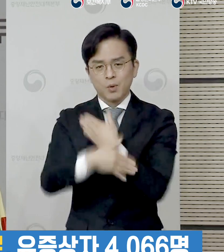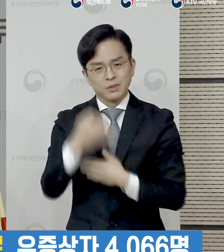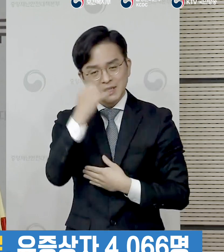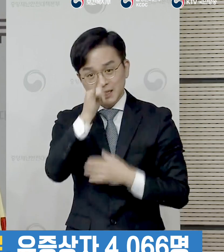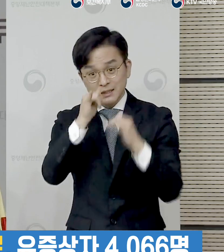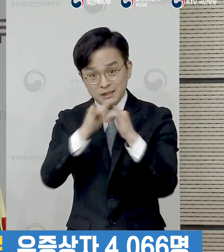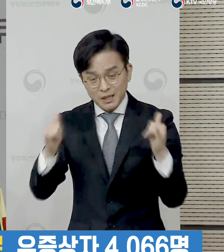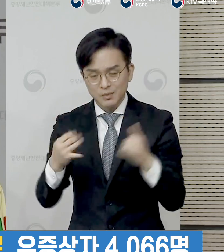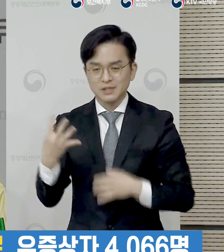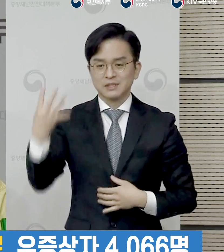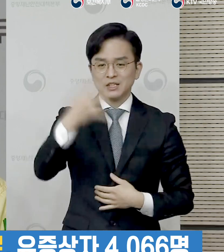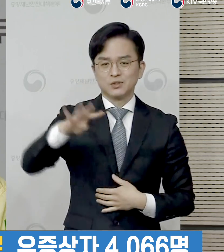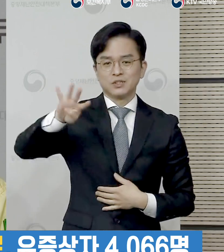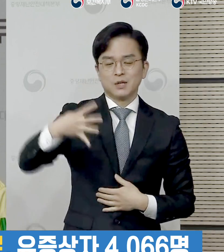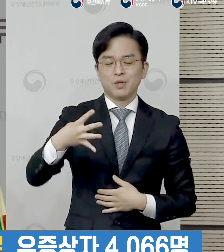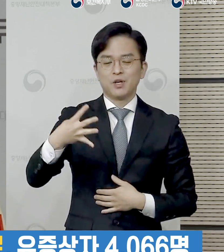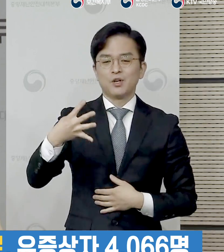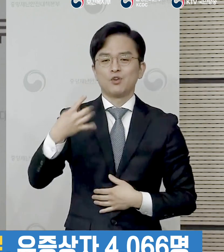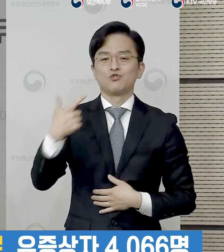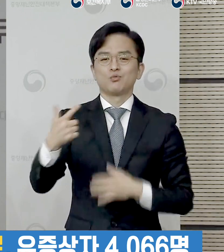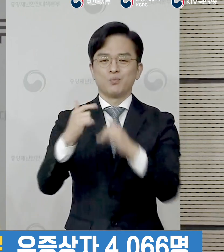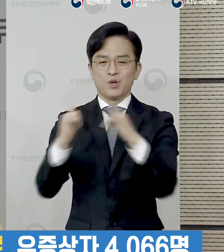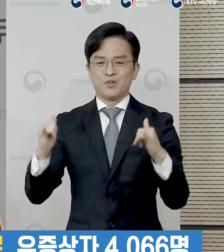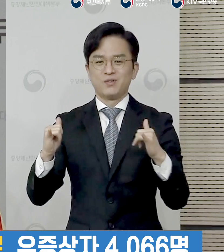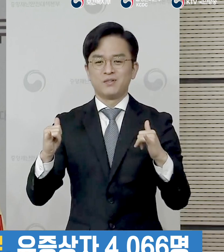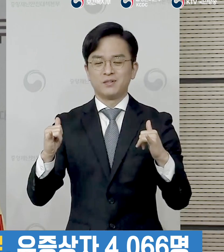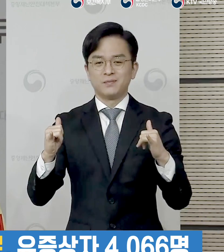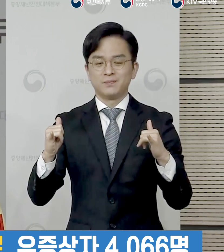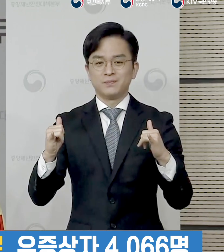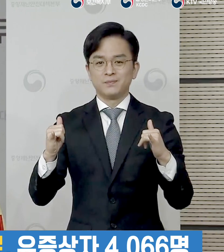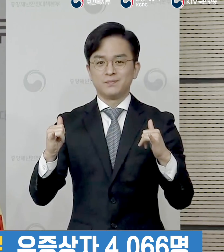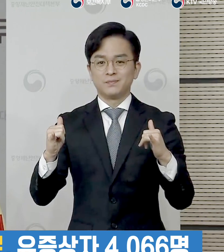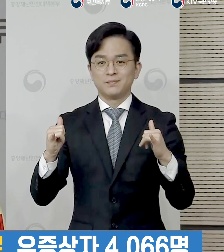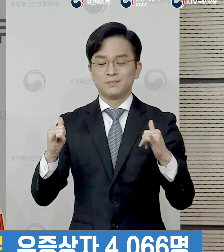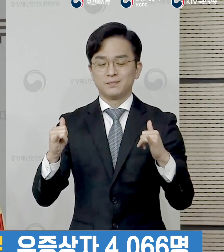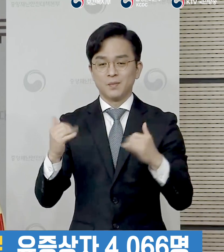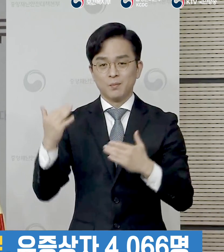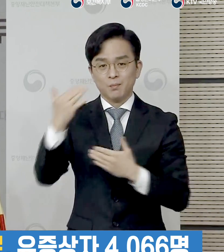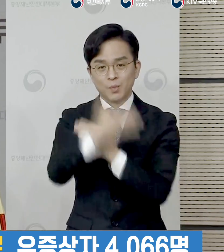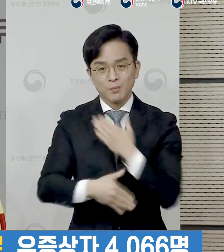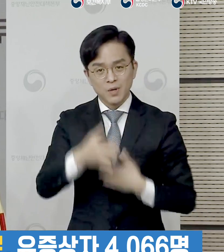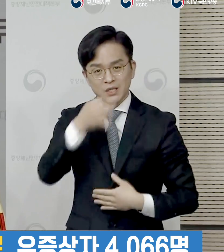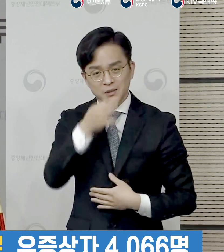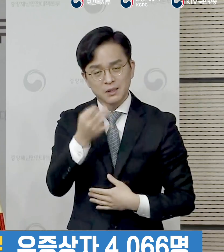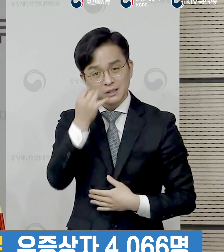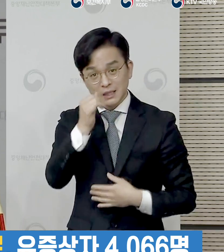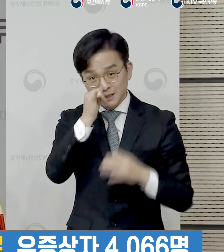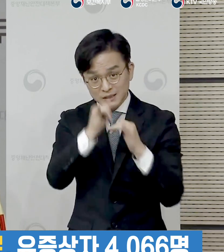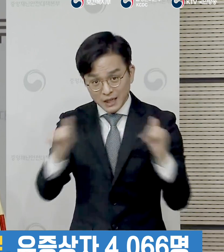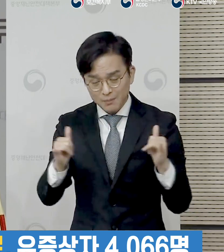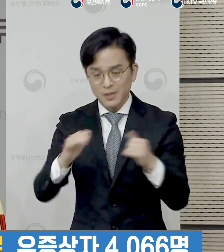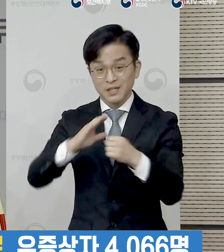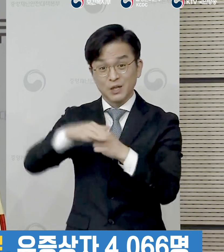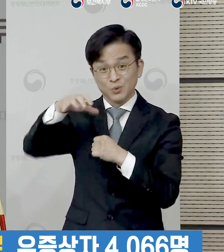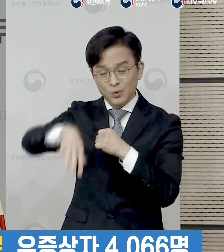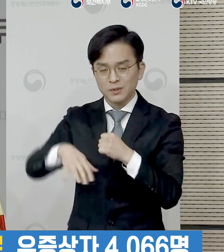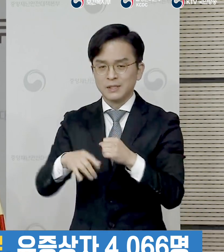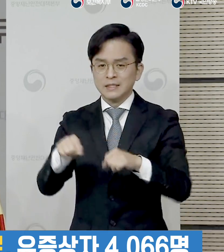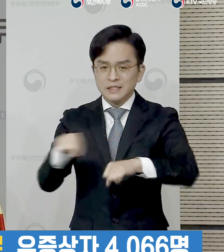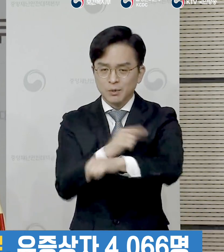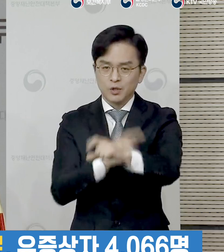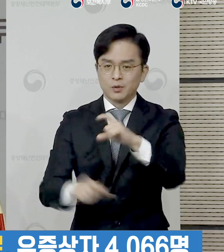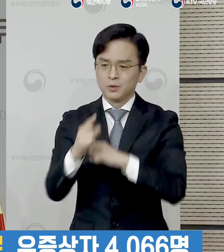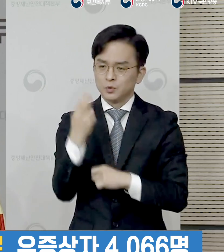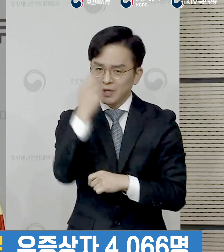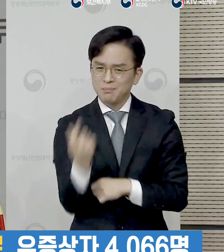4,066명으로 파악되었습니다. 이들 유증상자에 대해서는 신속하게 진단검사를 실시하고 있는 중으로